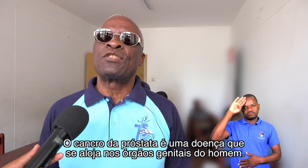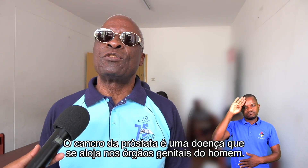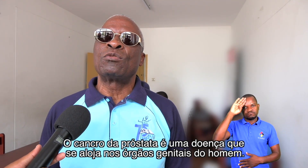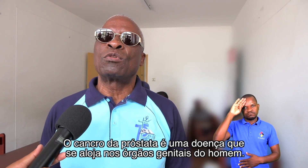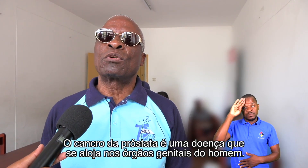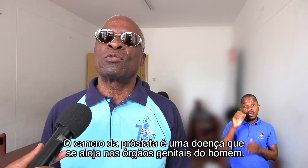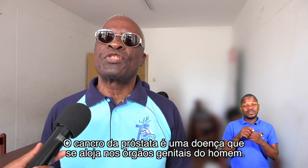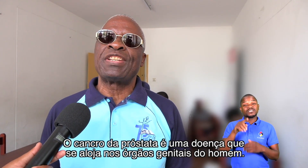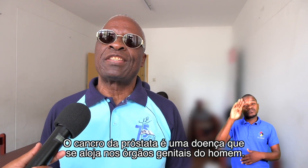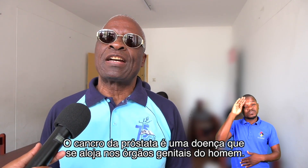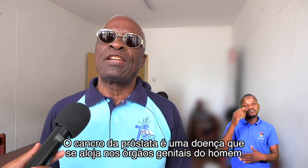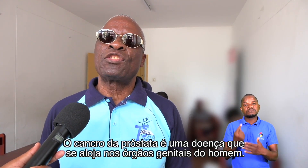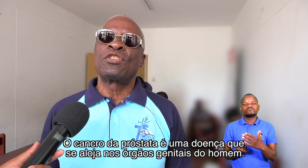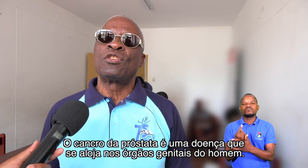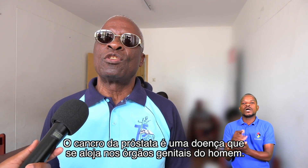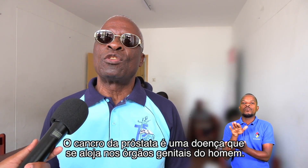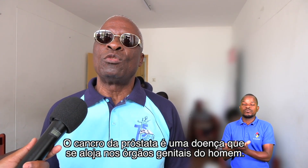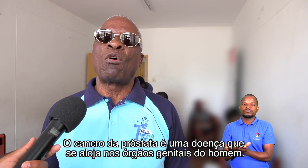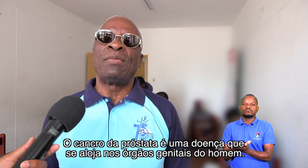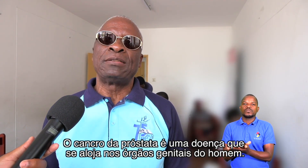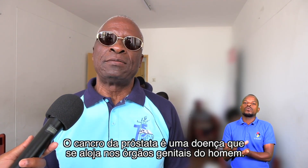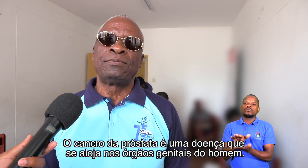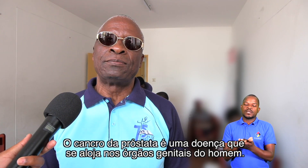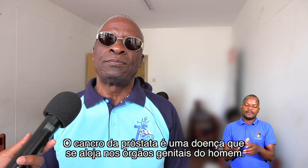sedeia-se nos órgãos genitais do homem.